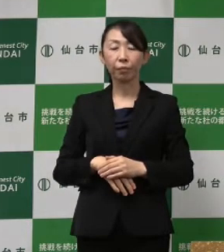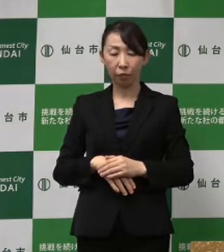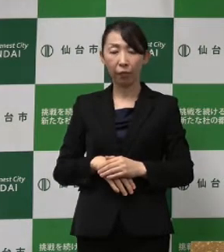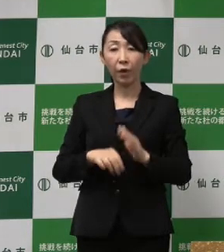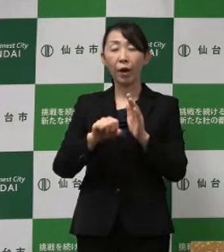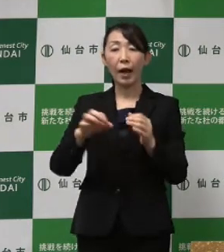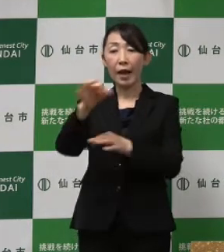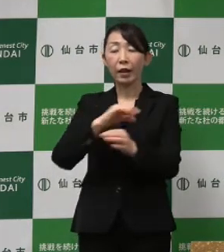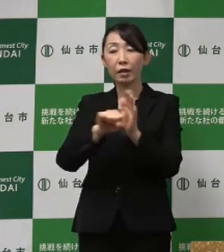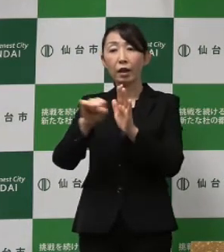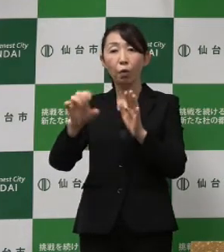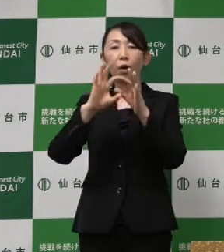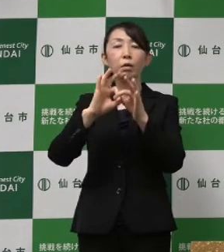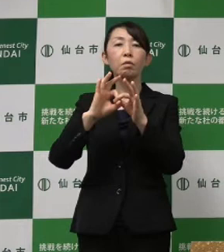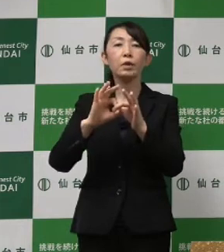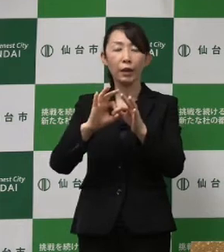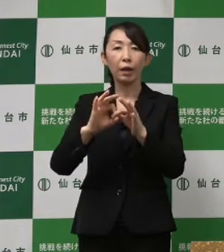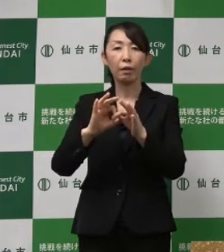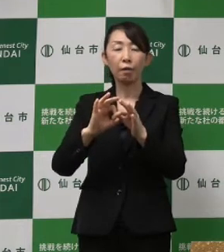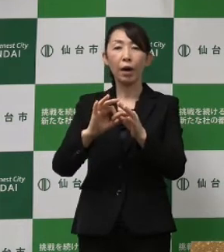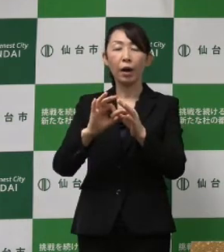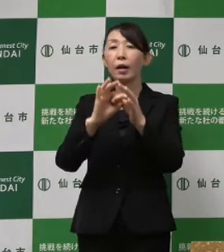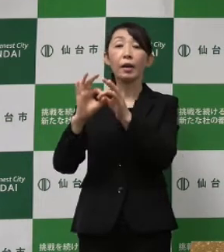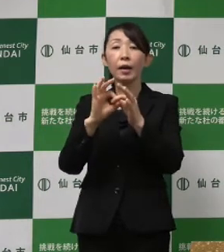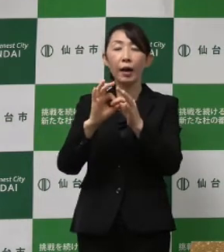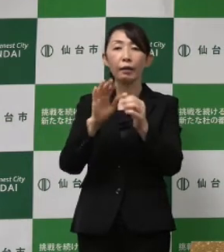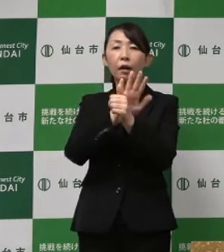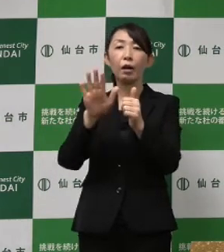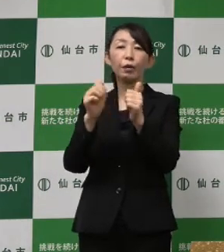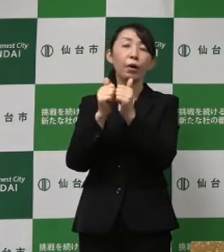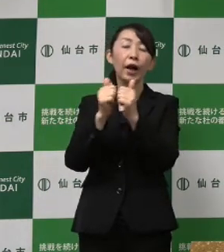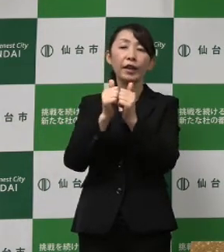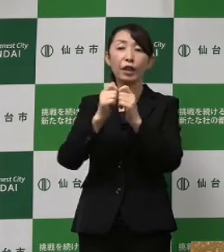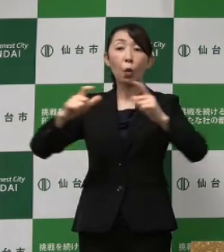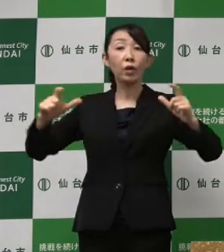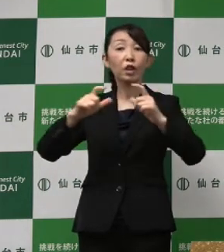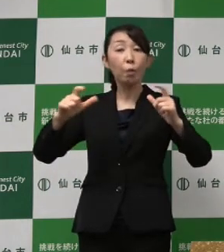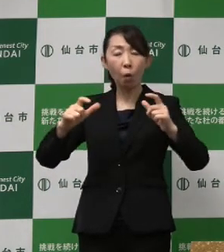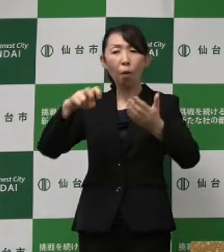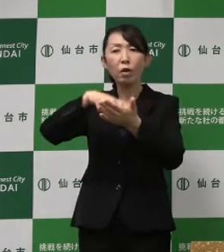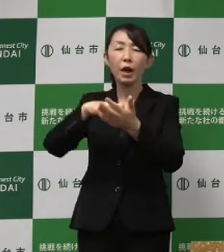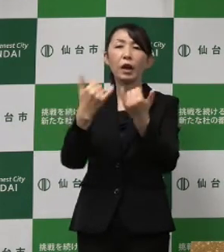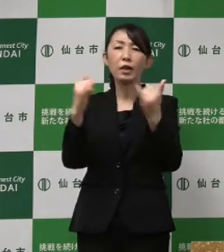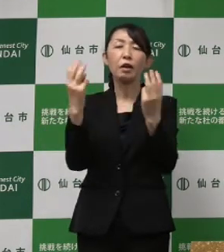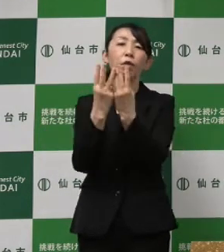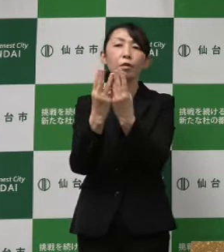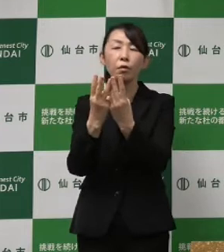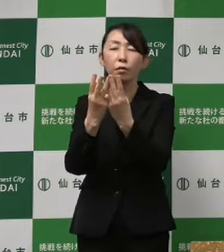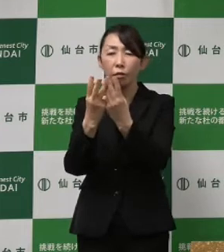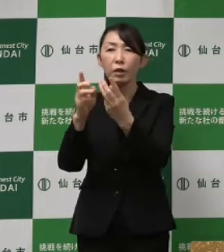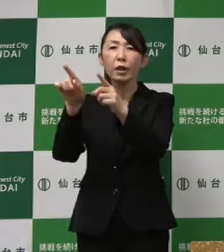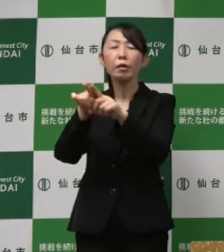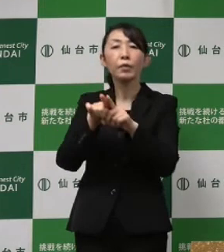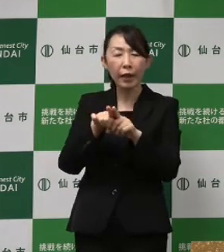ども、関係閣僚会合の規模によって経済効果というのは参加人数も変わってきますので、経済効果というのも変わってく